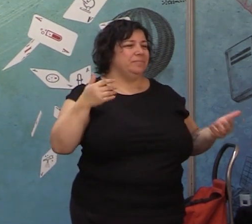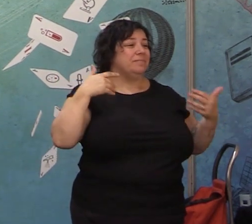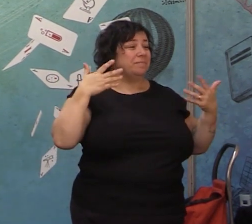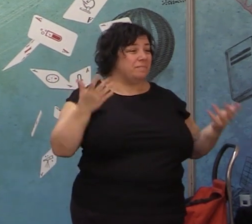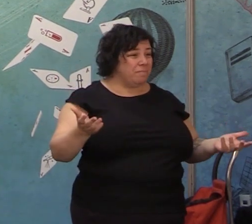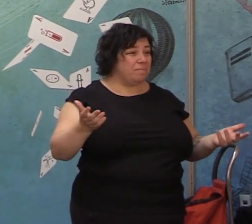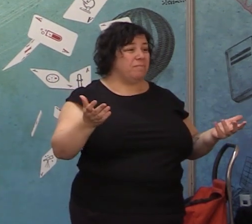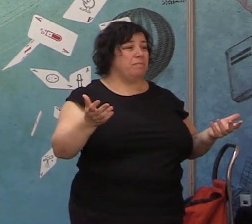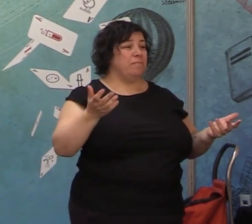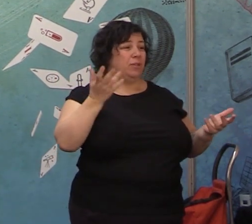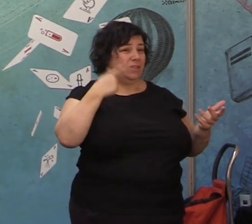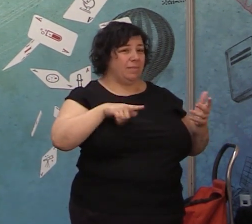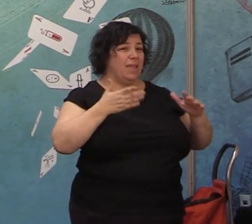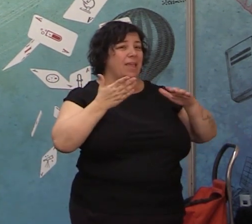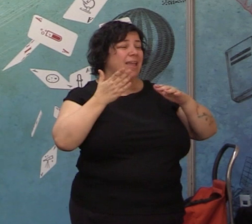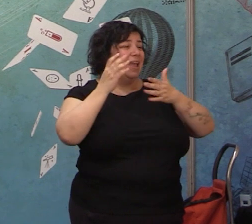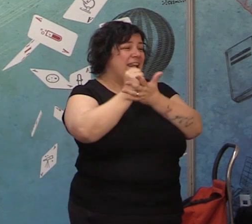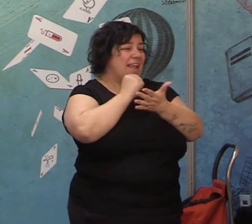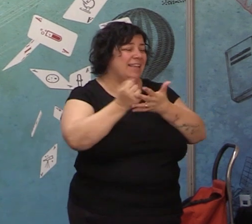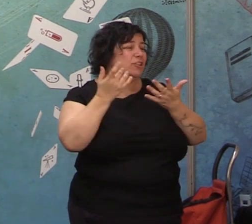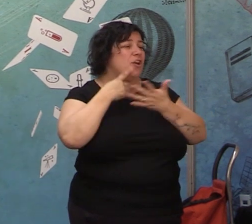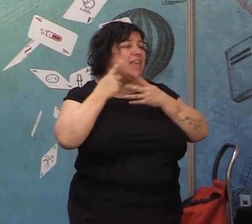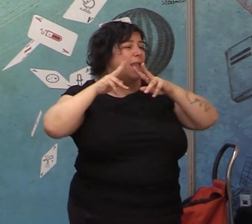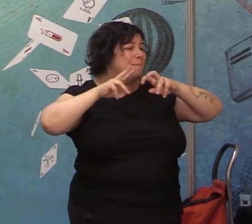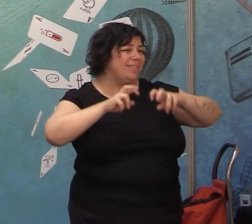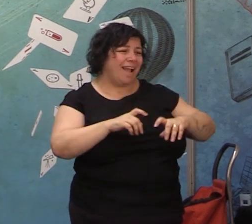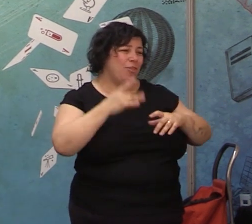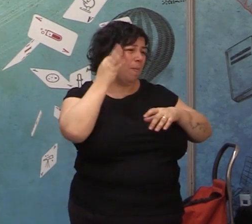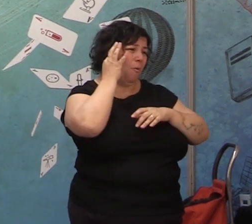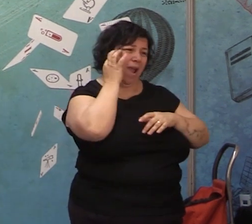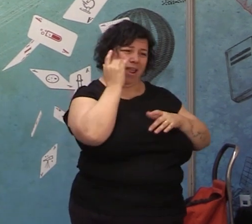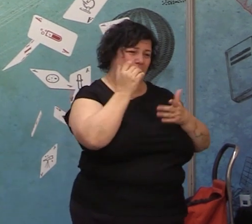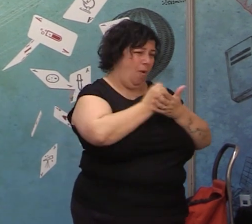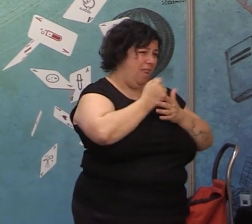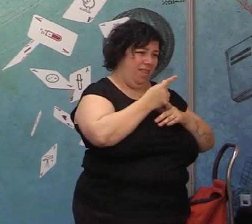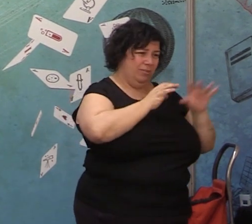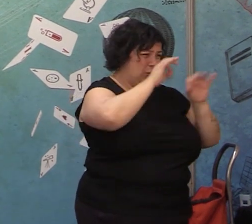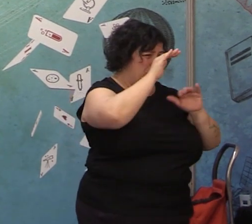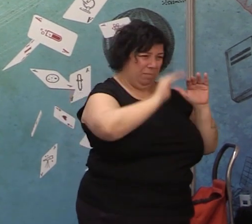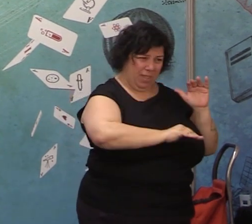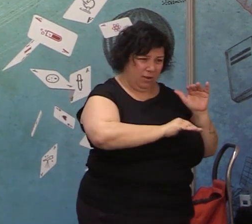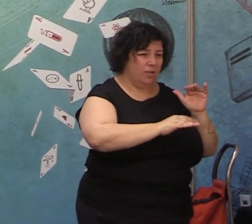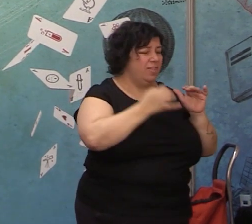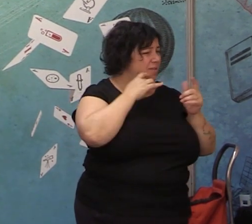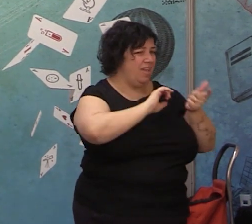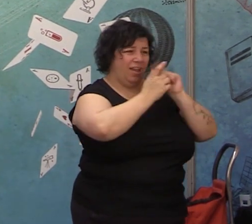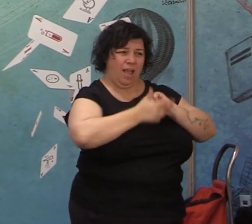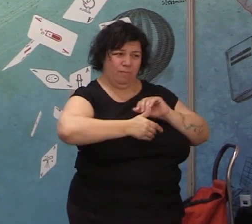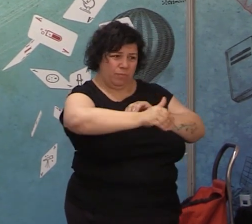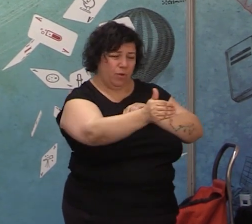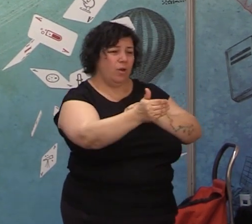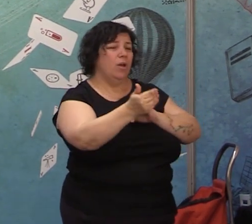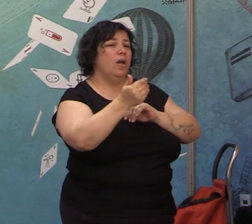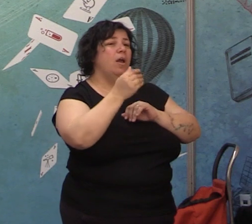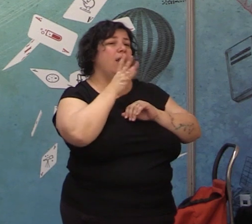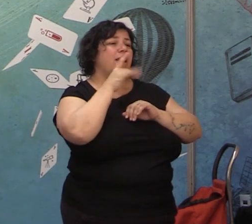Muy baja o nula representación en registros y ensayos clínicos de las mujeres, eso lo tenemos que cambiar. Por tanto, la guía de